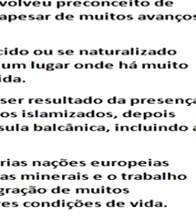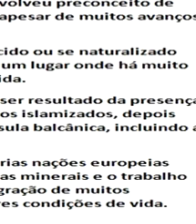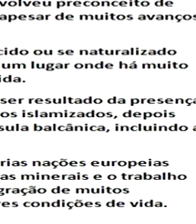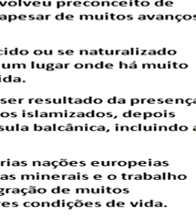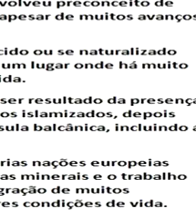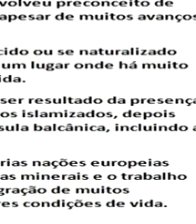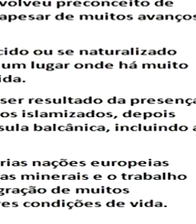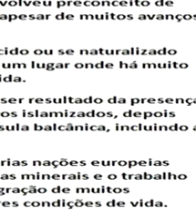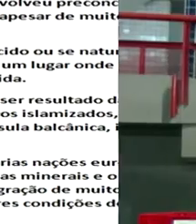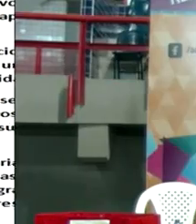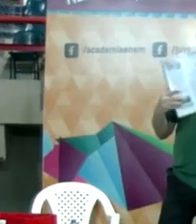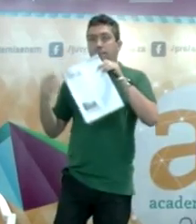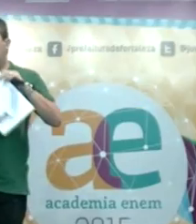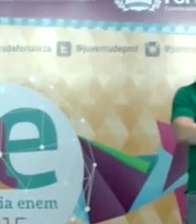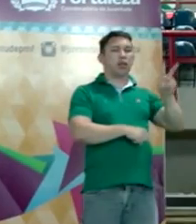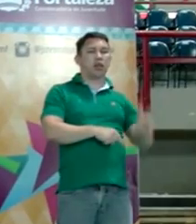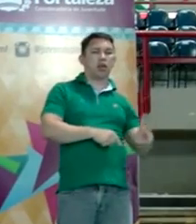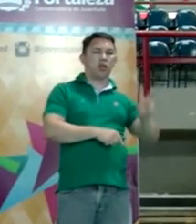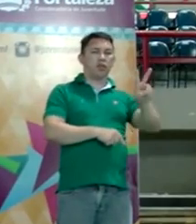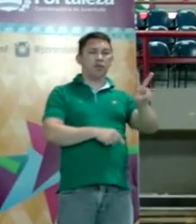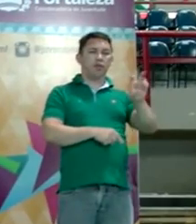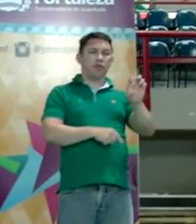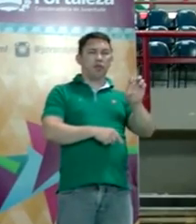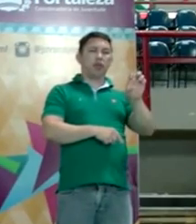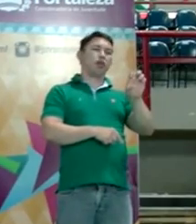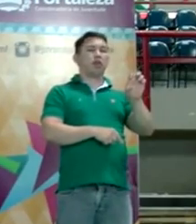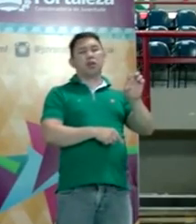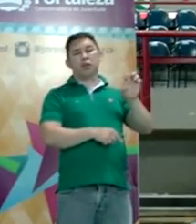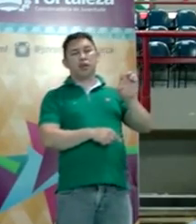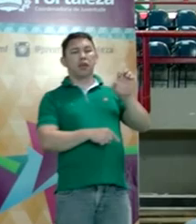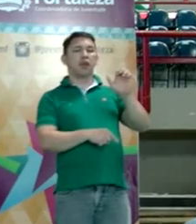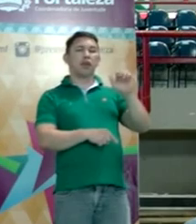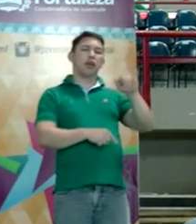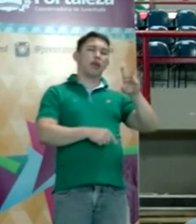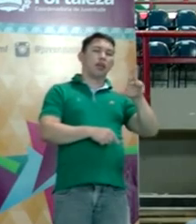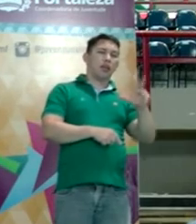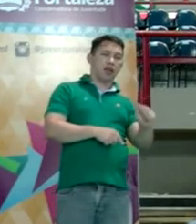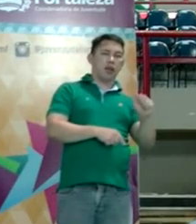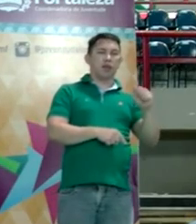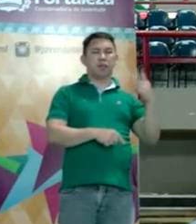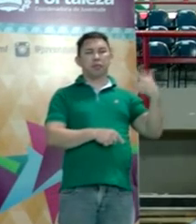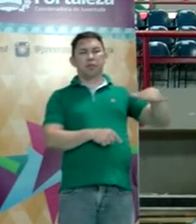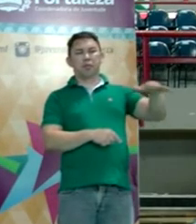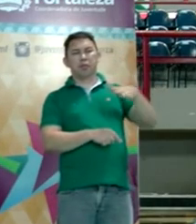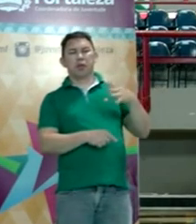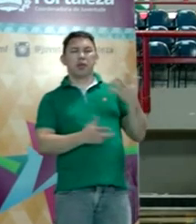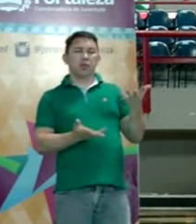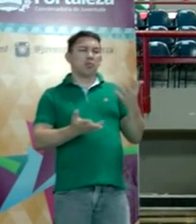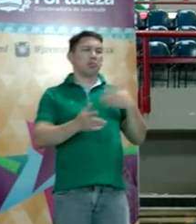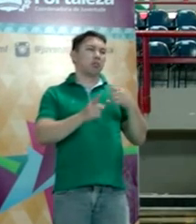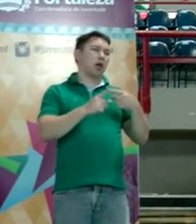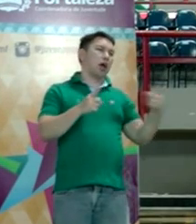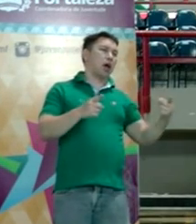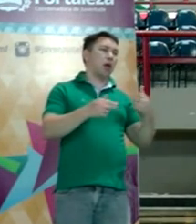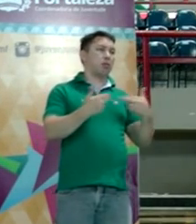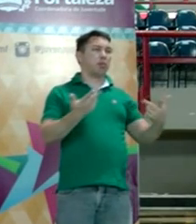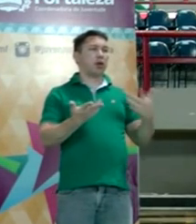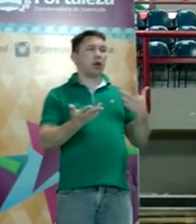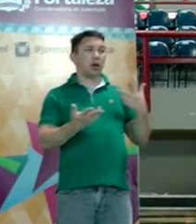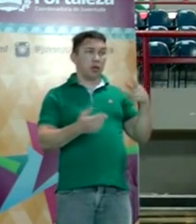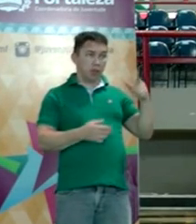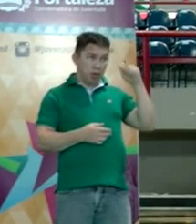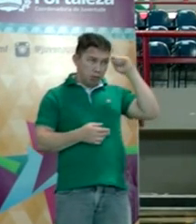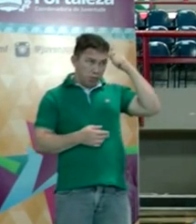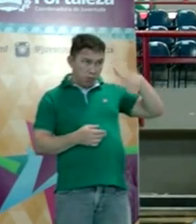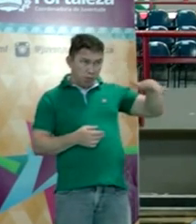ameaçar Viena, certo? Muçulmanos, tudo bem, eles até estiveram realmente por aí e tal, nesse período, mas não a